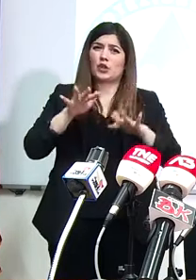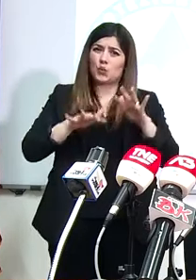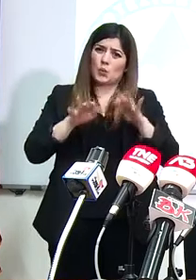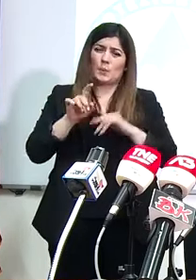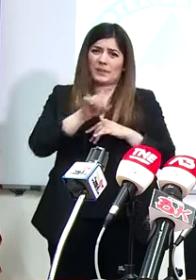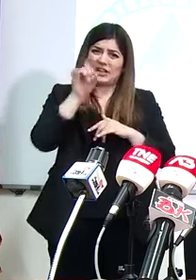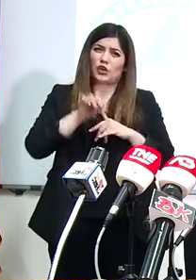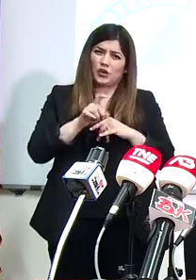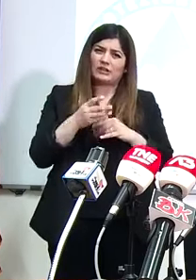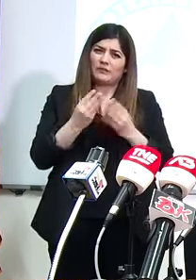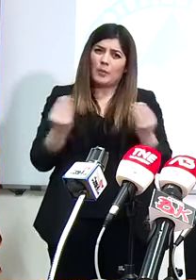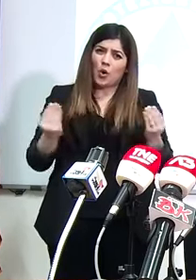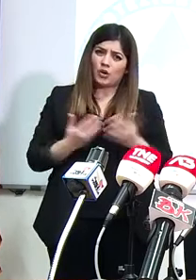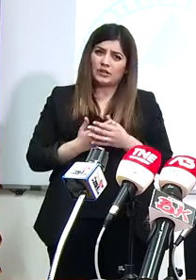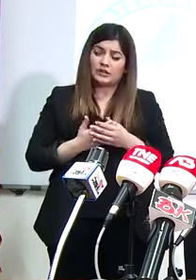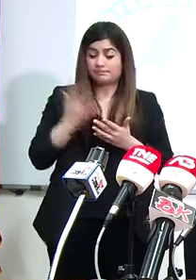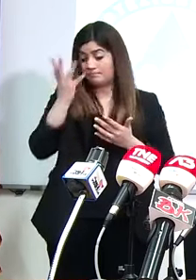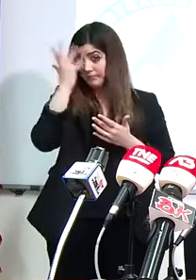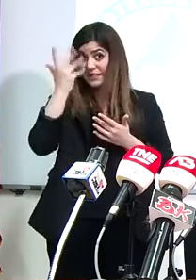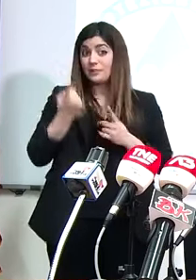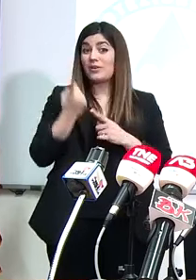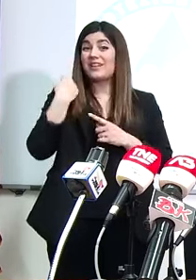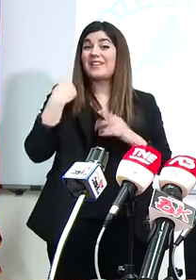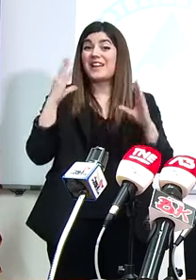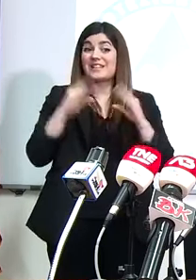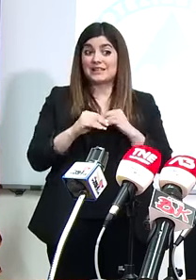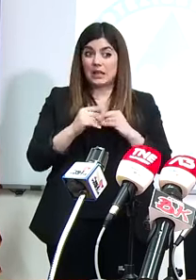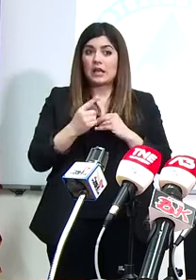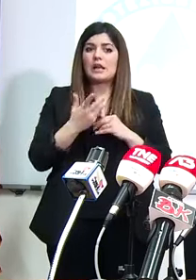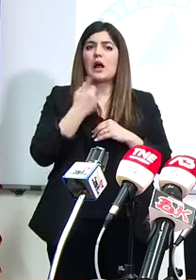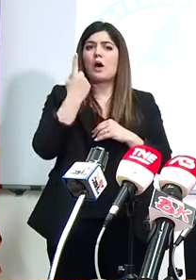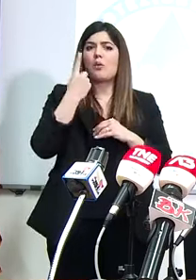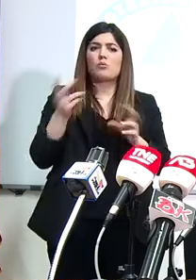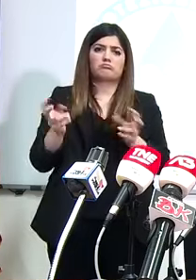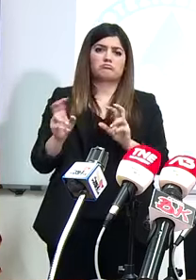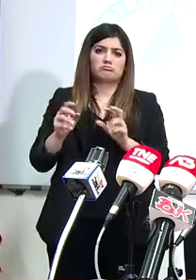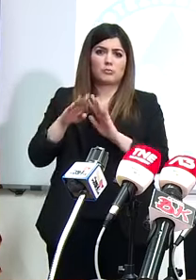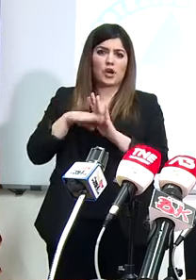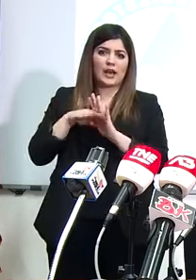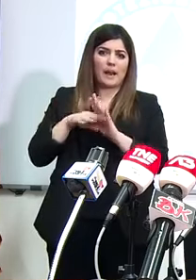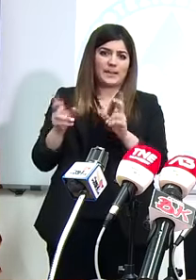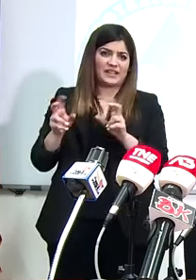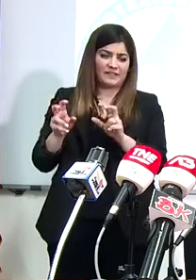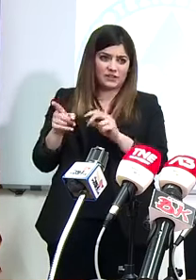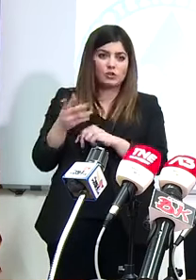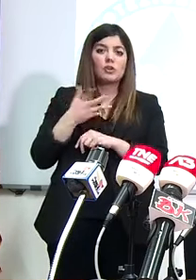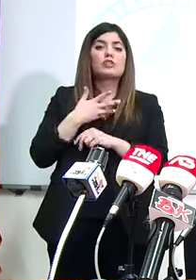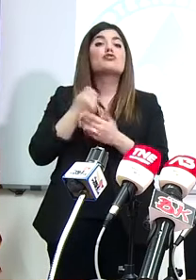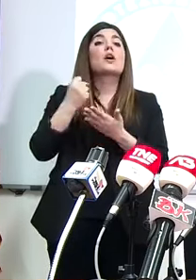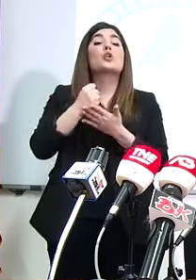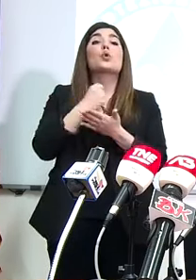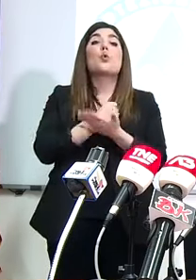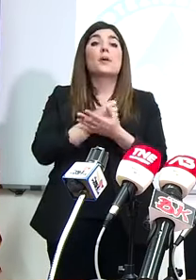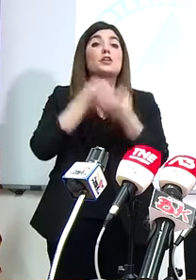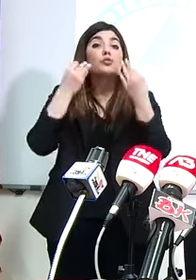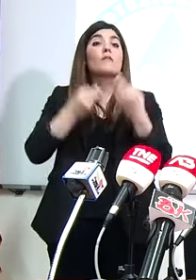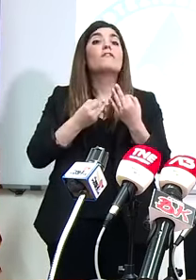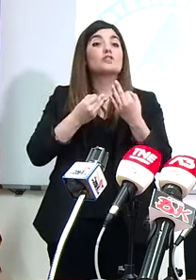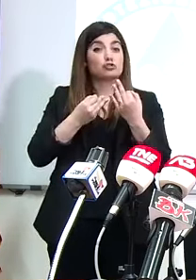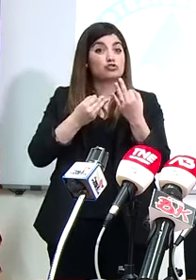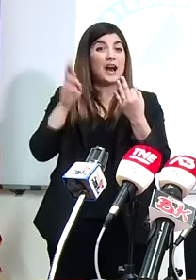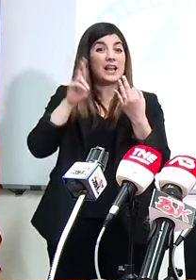esempio ieri sera una trasmissione televisiva ha raccontato ha fatto vedere dei documenti ufficiali della regione veneto e